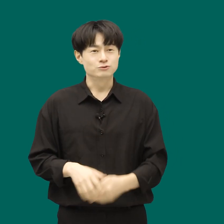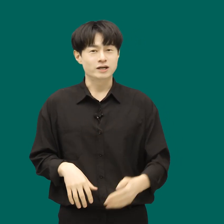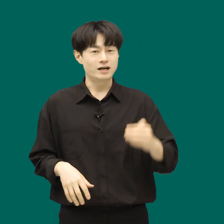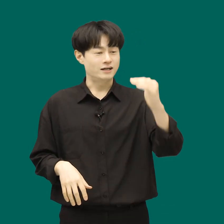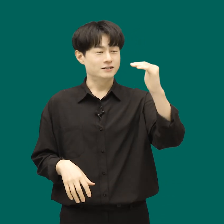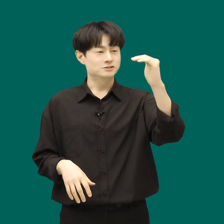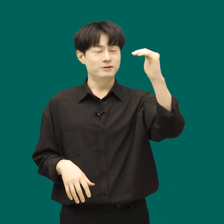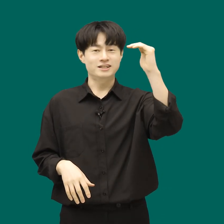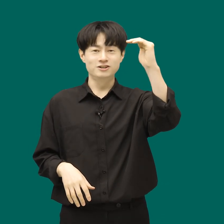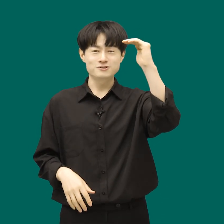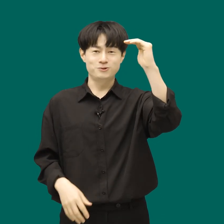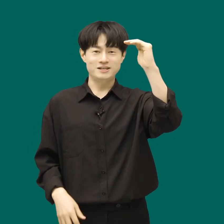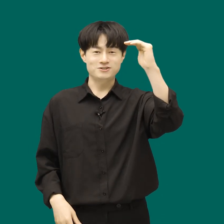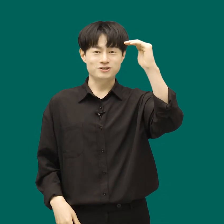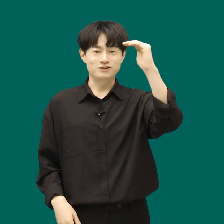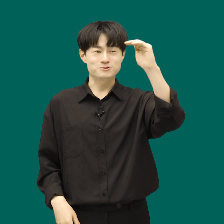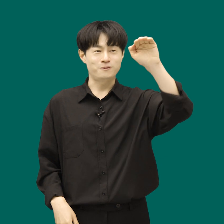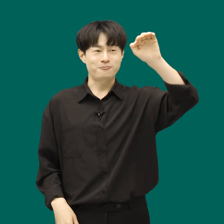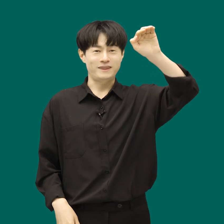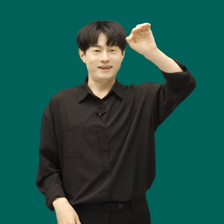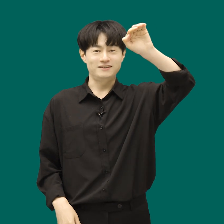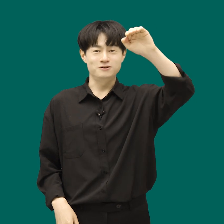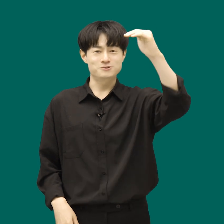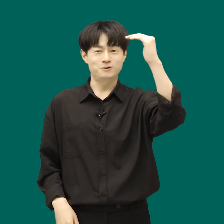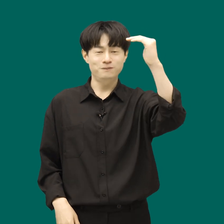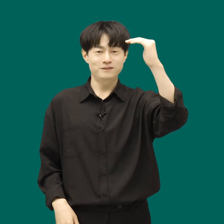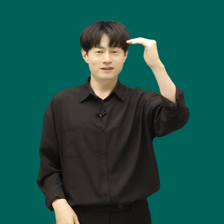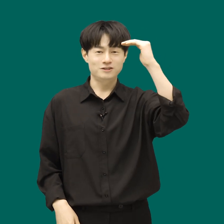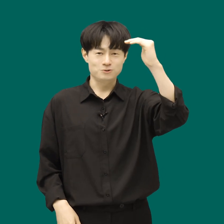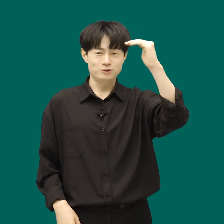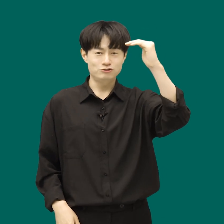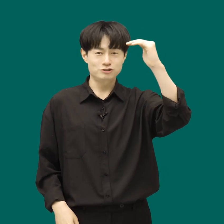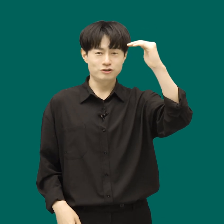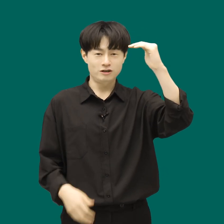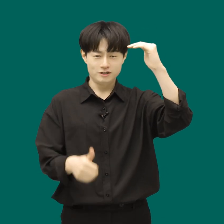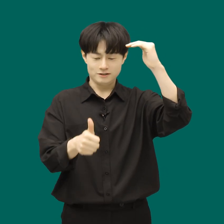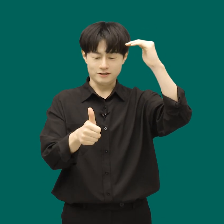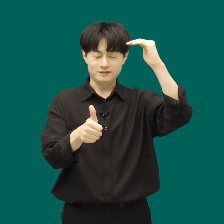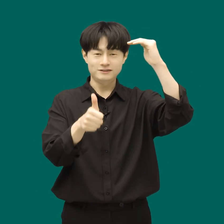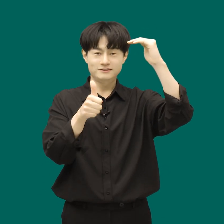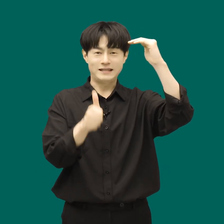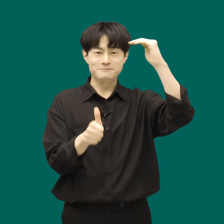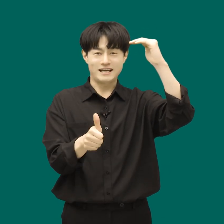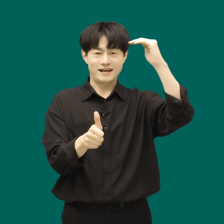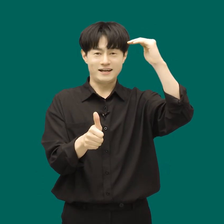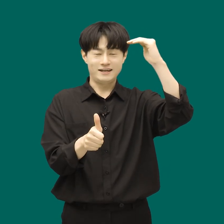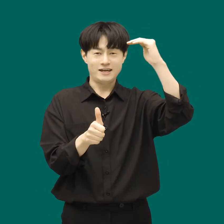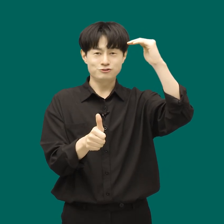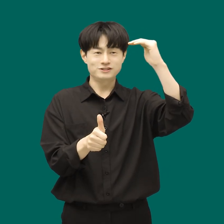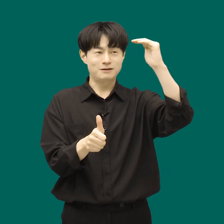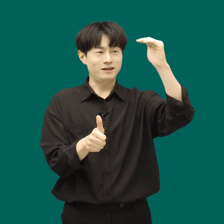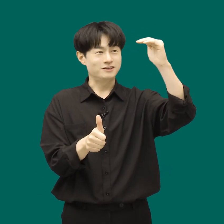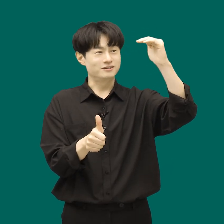우리가 저번에 기역손 했었죠. 기역손. 네, 기역손. 기역손 해주시고요. 여기는 남자 해주신 다음에 이거를